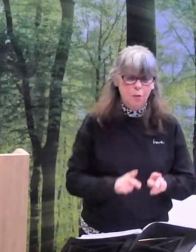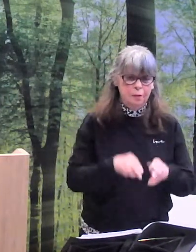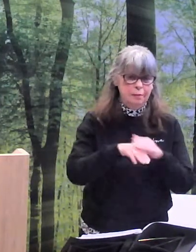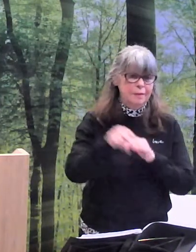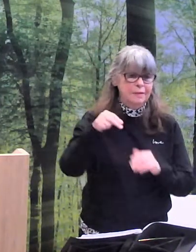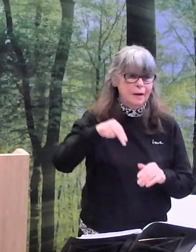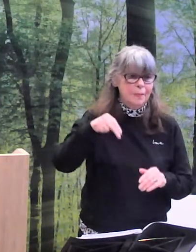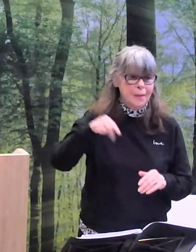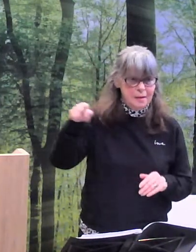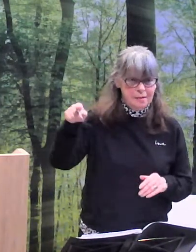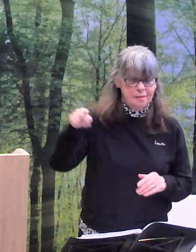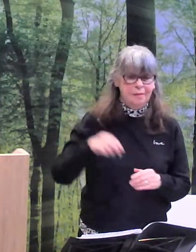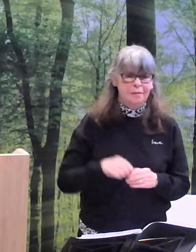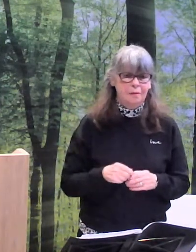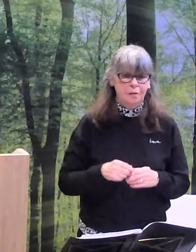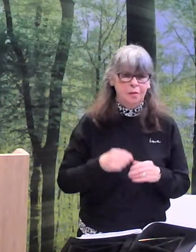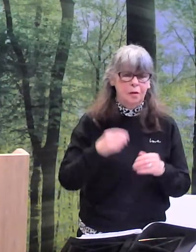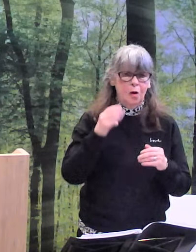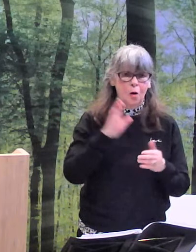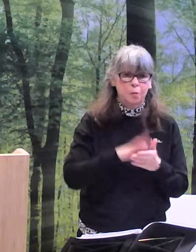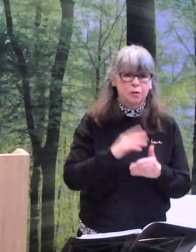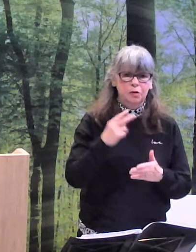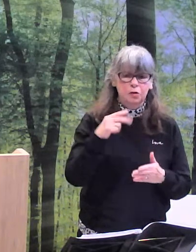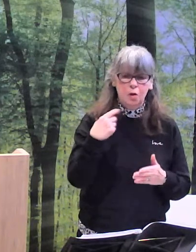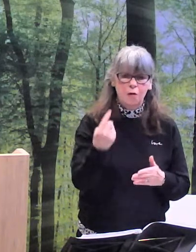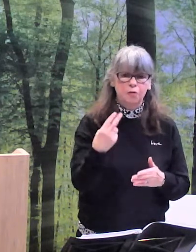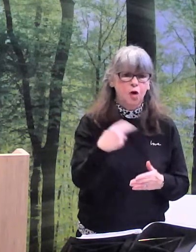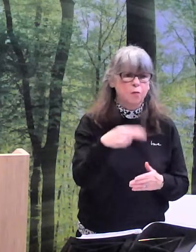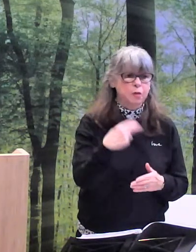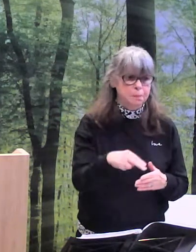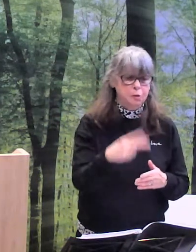Harry was geboren in Neerpelt.